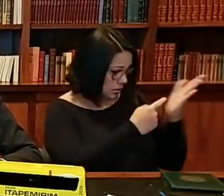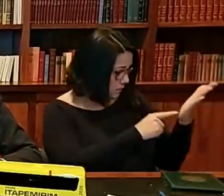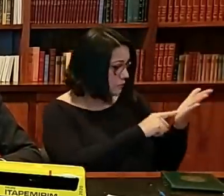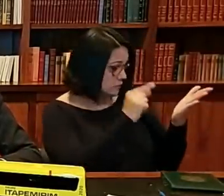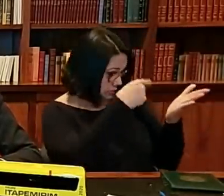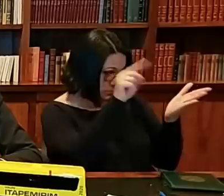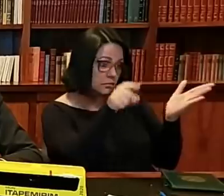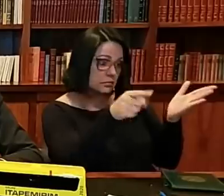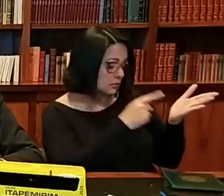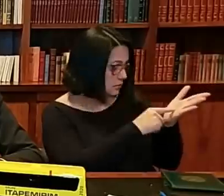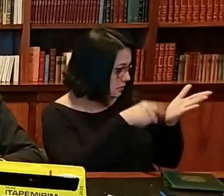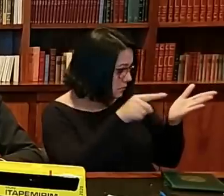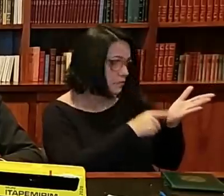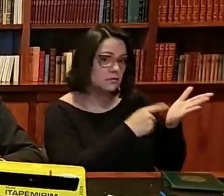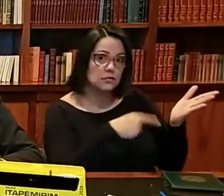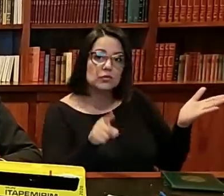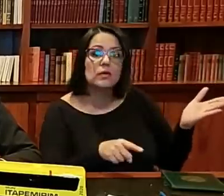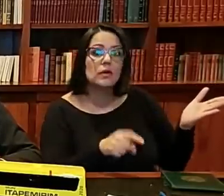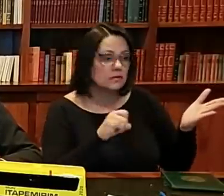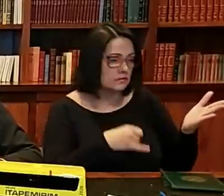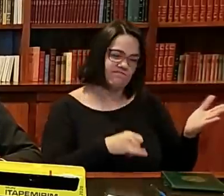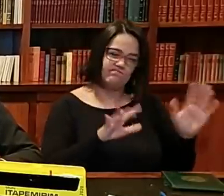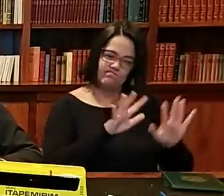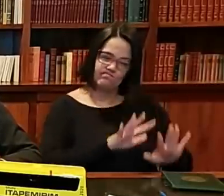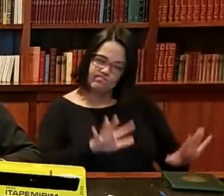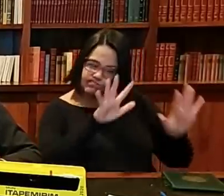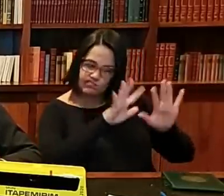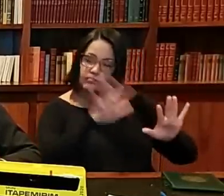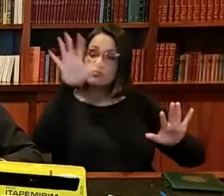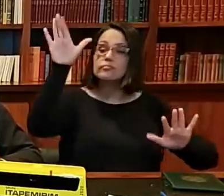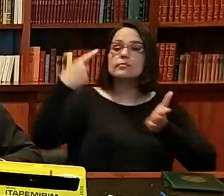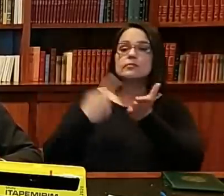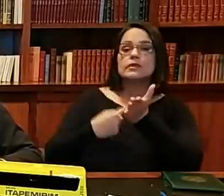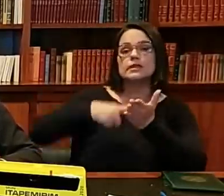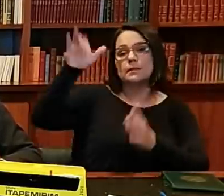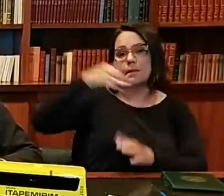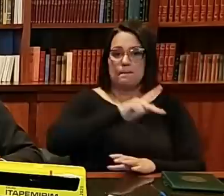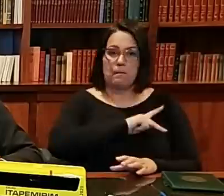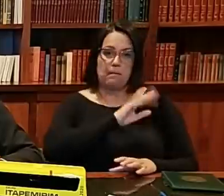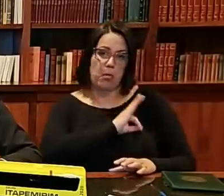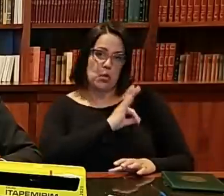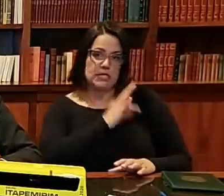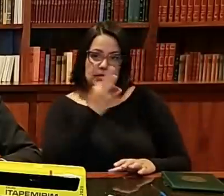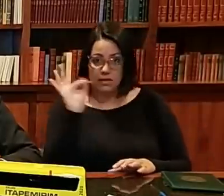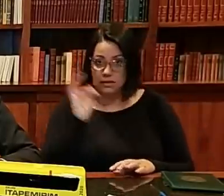contrato? Pô, acendeu luz amarela? Polícia Federal. A gente não tem prazer nenhum quando estoura aqui,